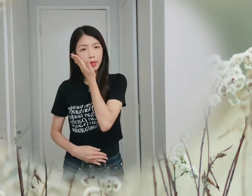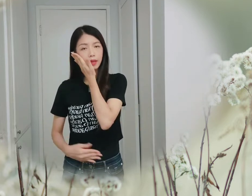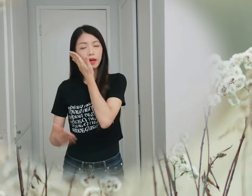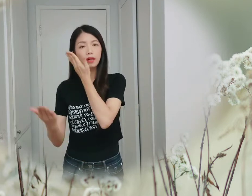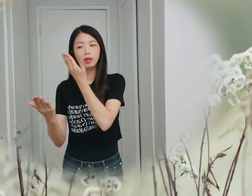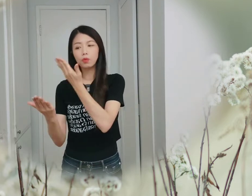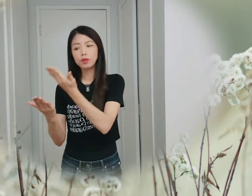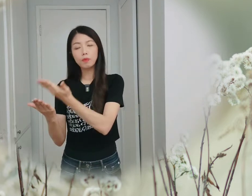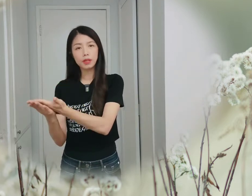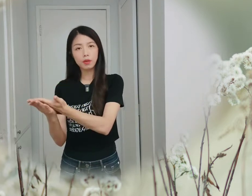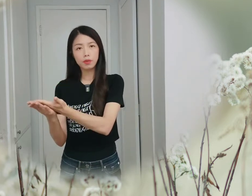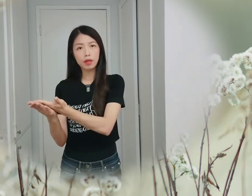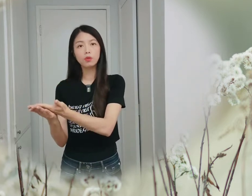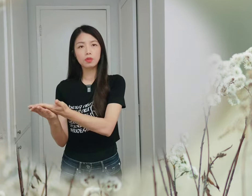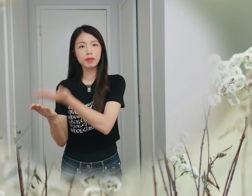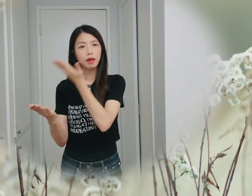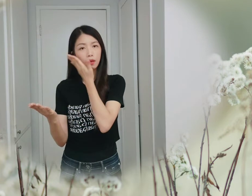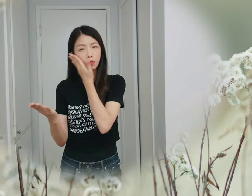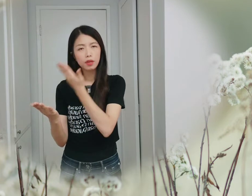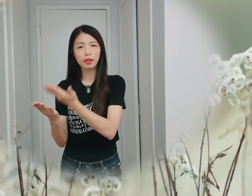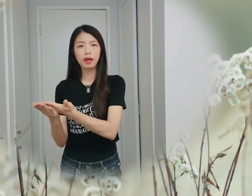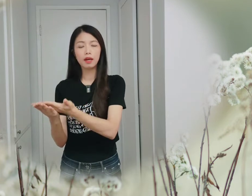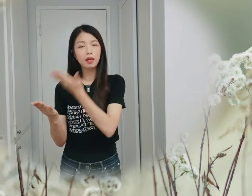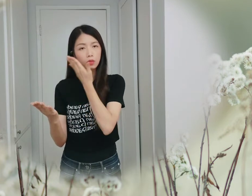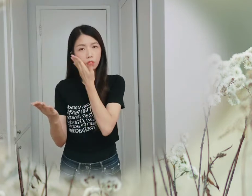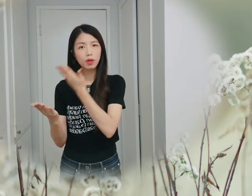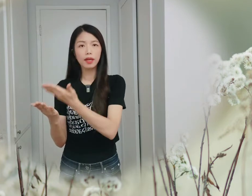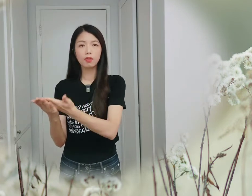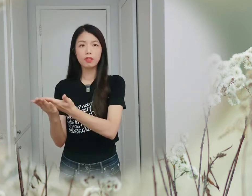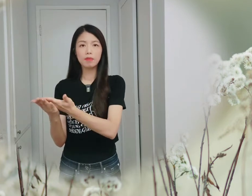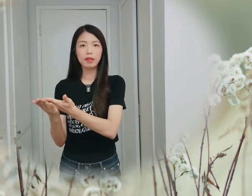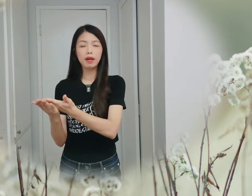뺨에 댔다가 그대로 왼손 바닥에 내려놓으시면 돼요. 귀하다,